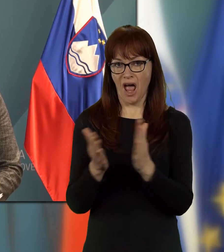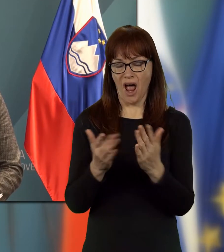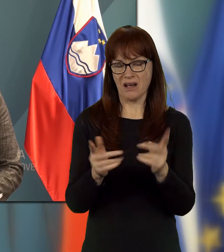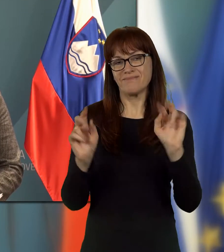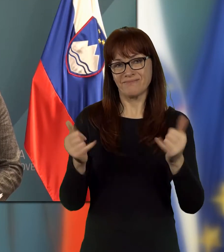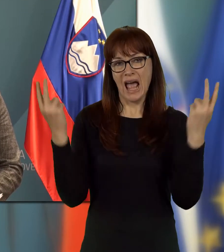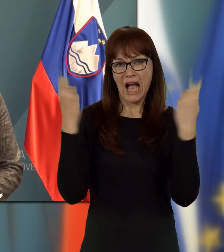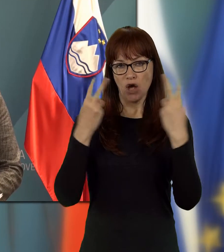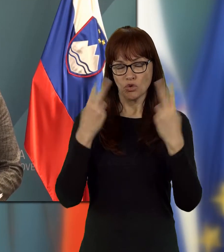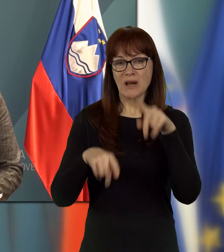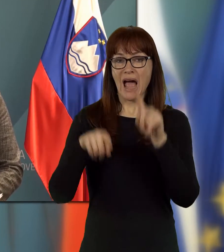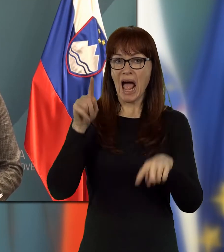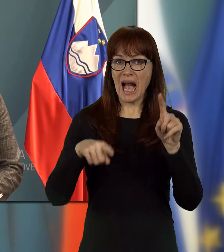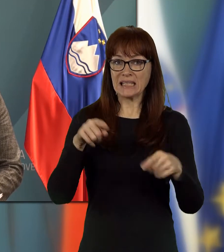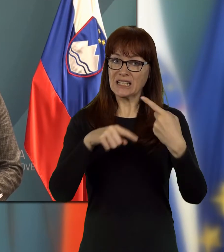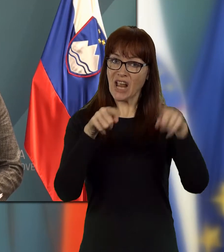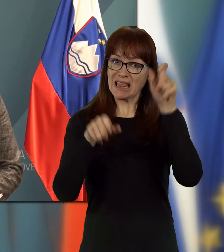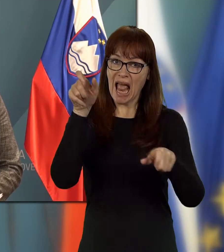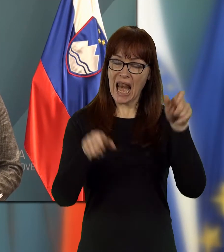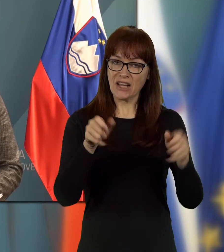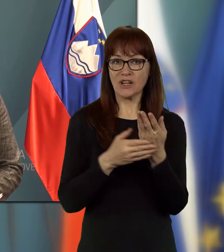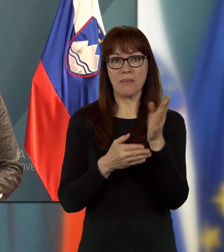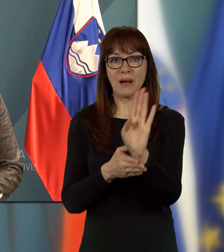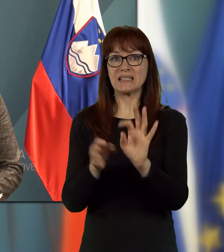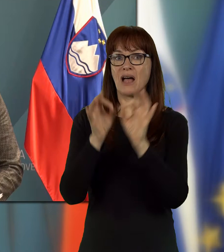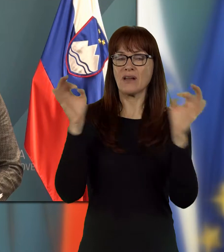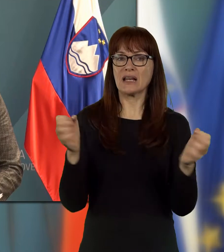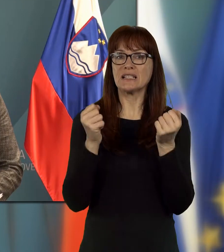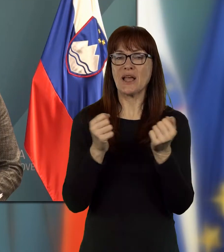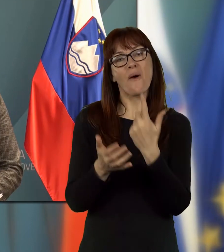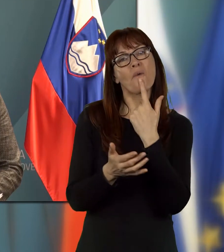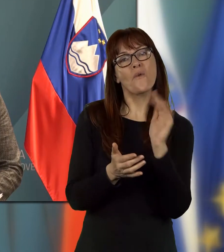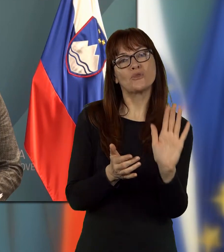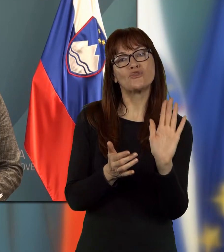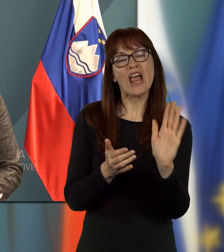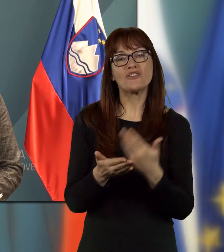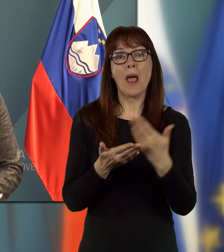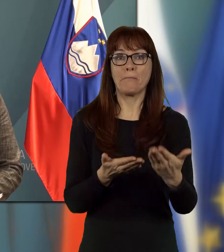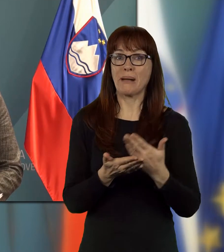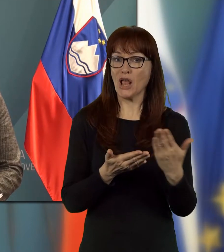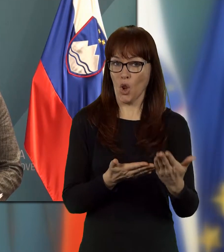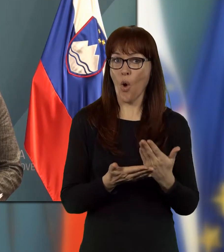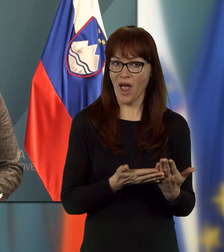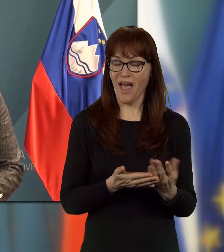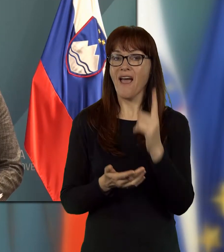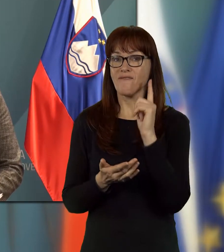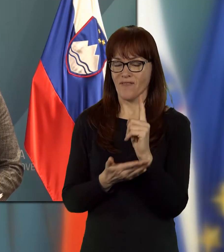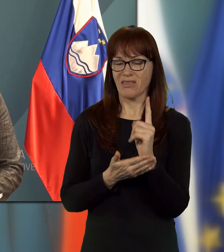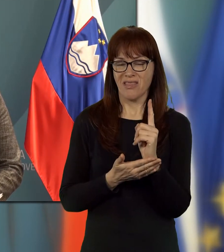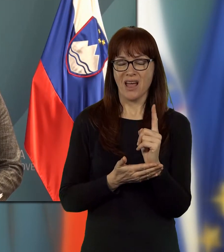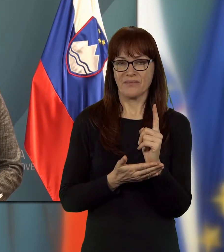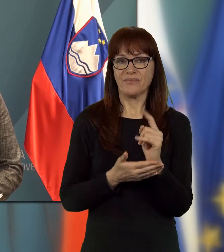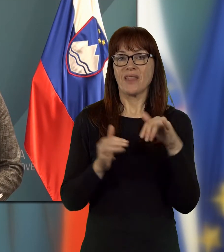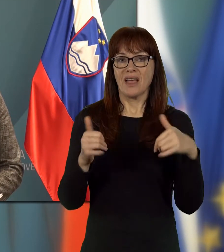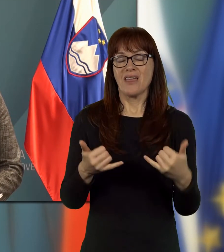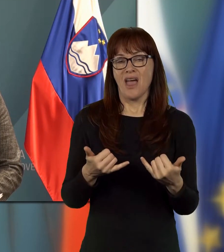je razumljivo, da različni deležniki predstavljajo javnosti zelo všečne predloge.